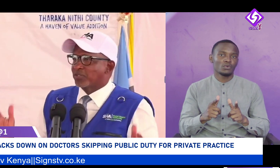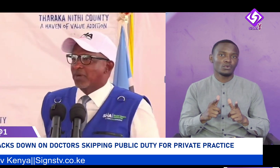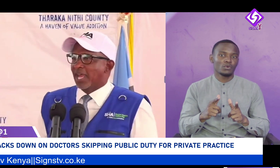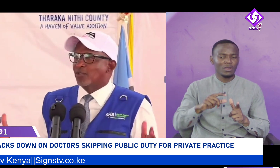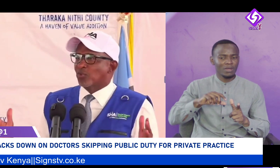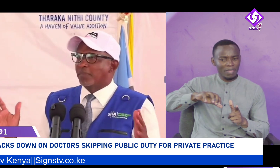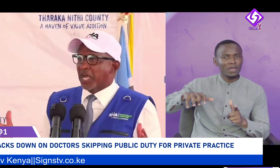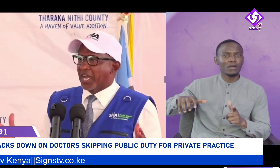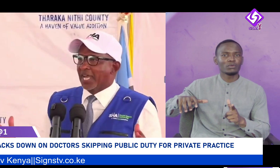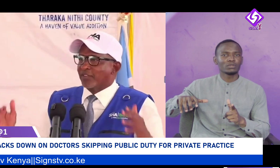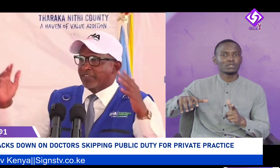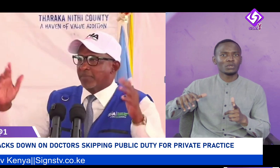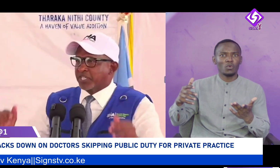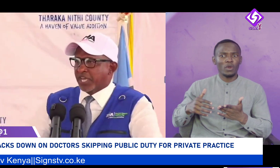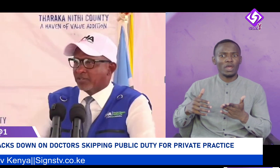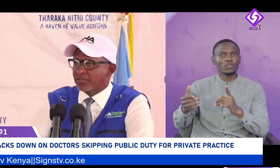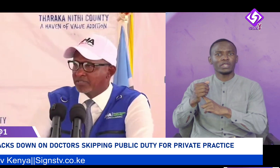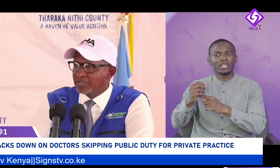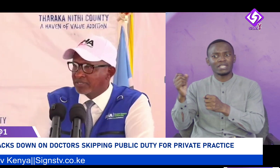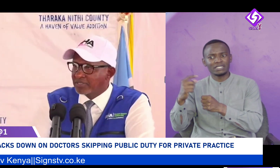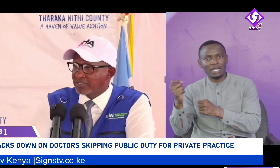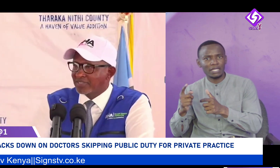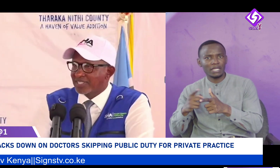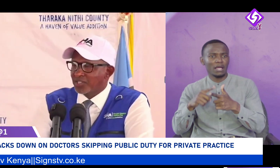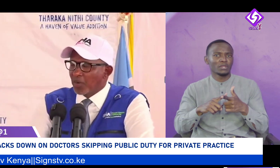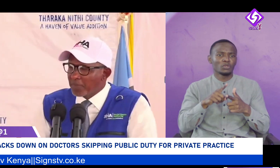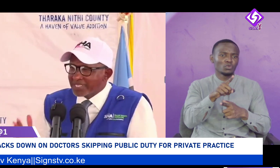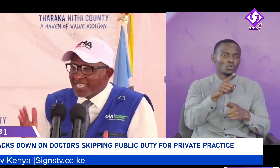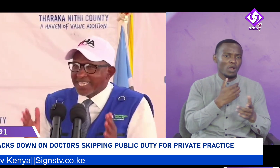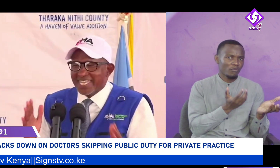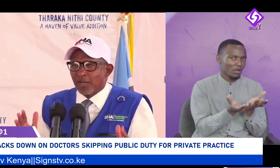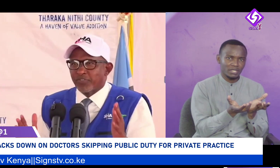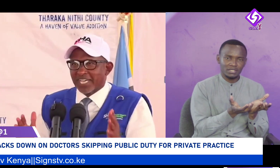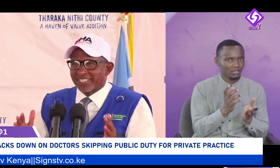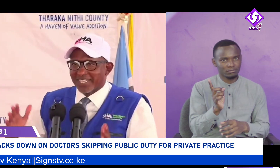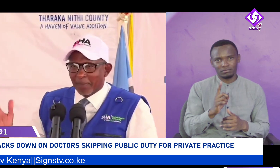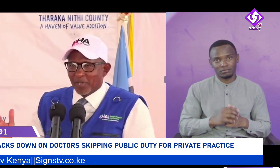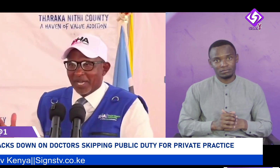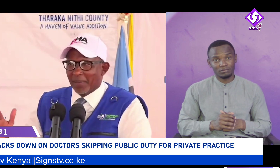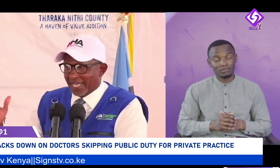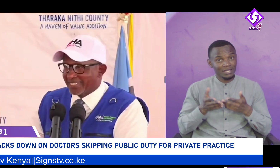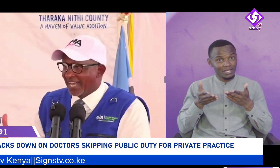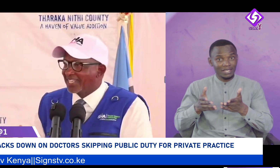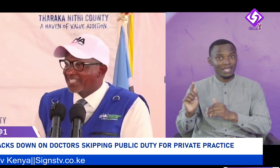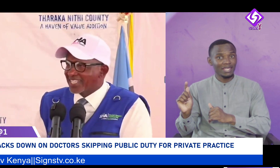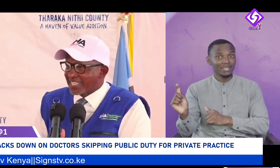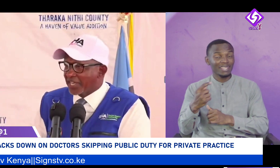Mahali ya kuchukua mishahara alafu unafanya biashara yako. You know, we must hii Kenya kufika Singapore na Malaysia inataka